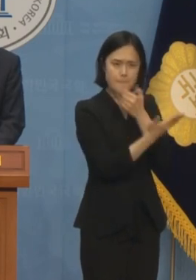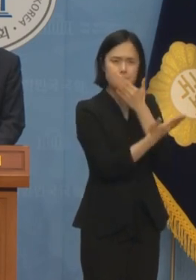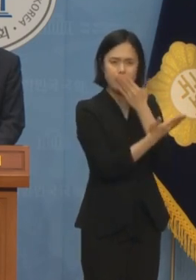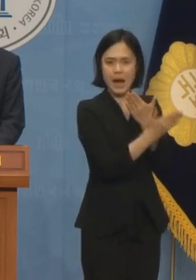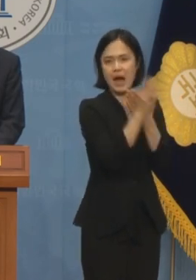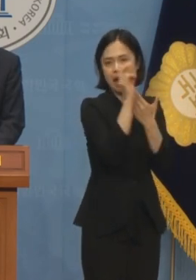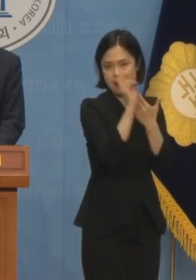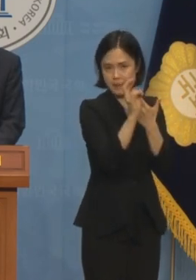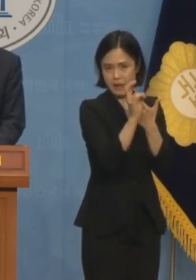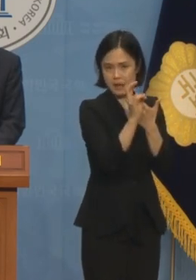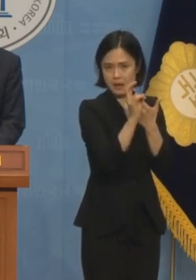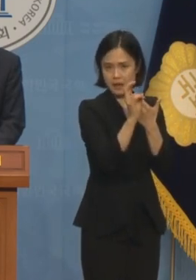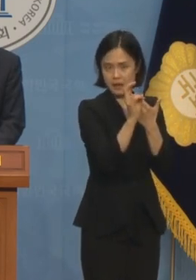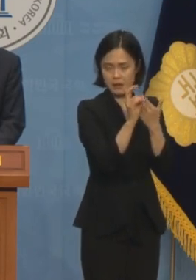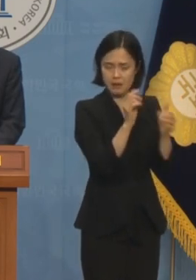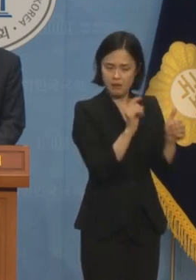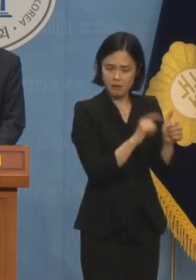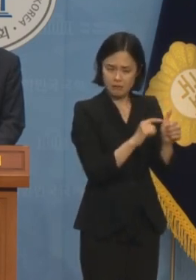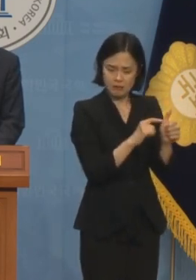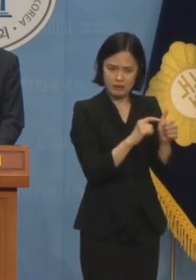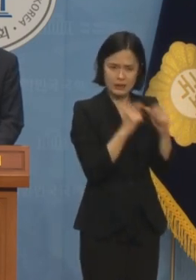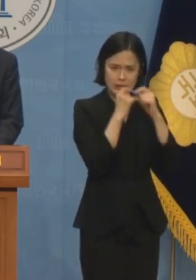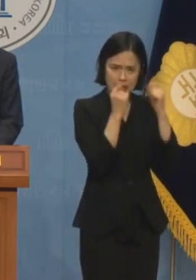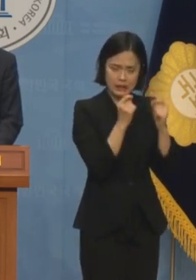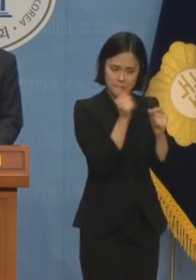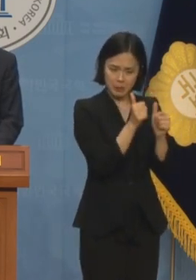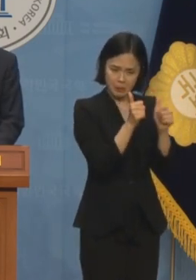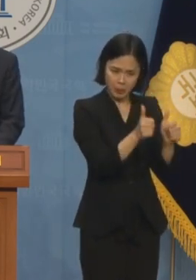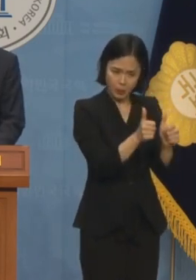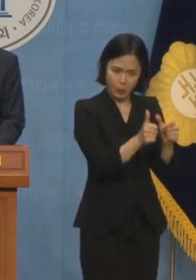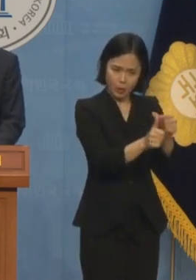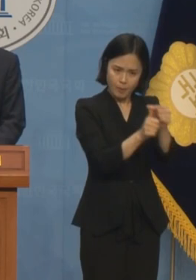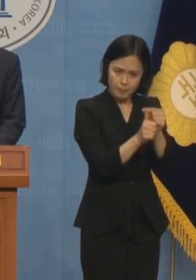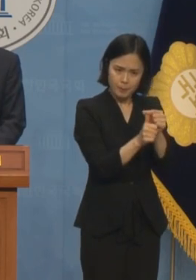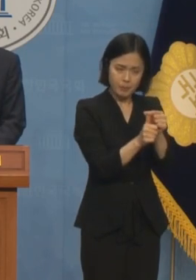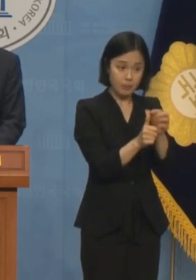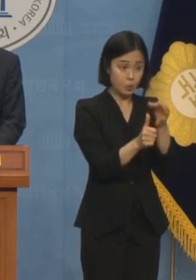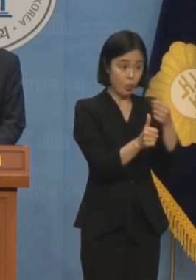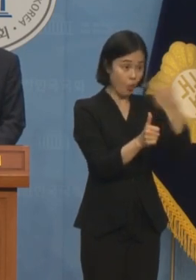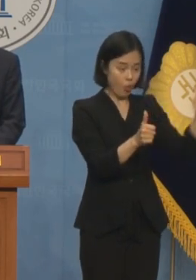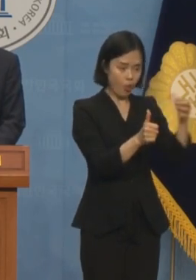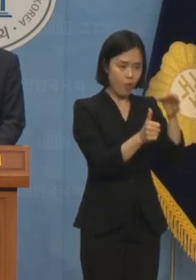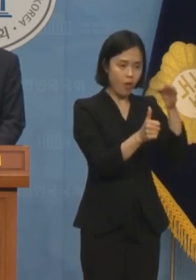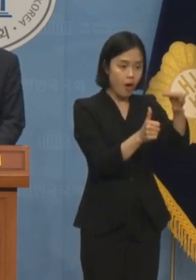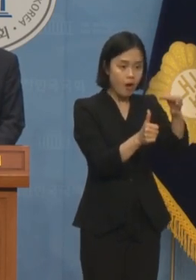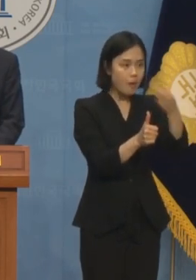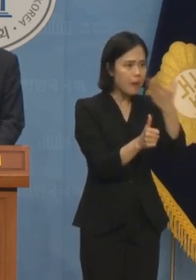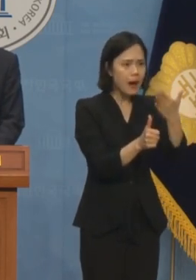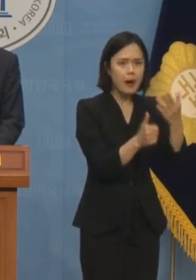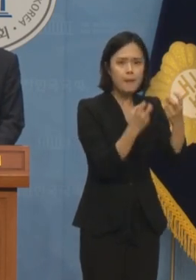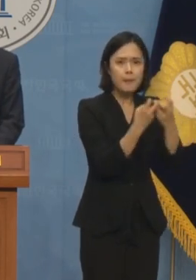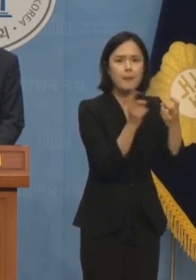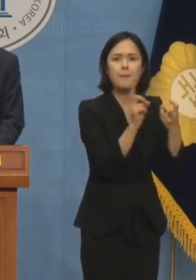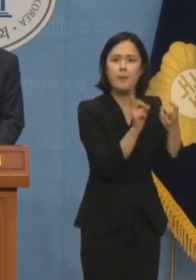대표가 어떤 방식으로 지급한 것인지에 대해 여러 의혹이 제기되는 이유이기도